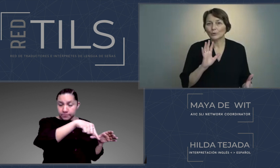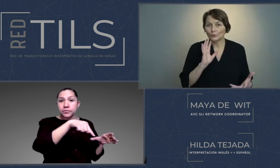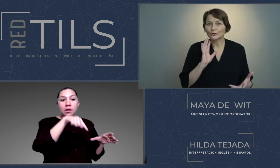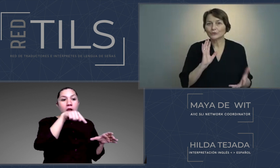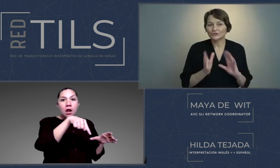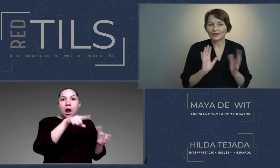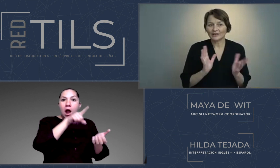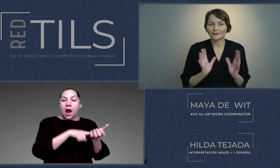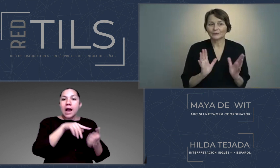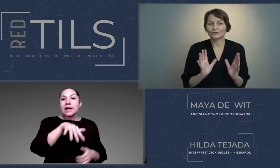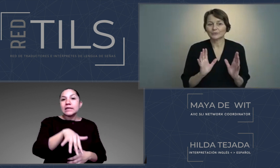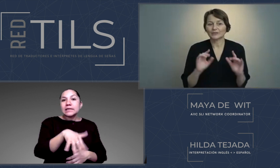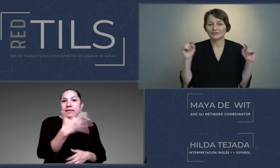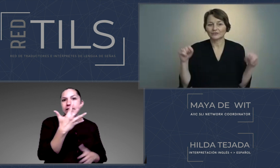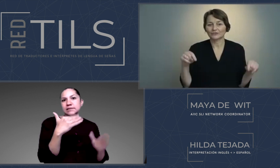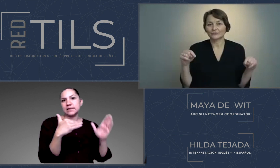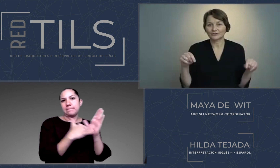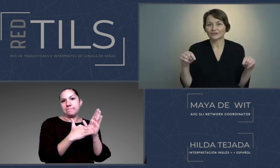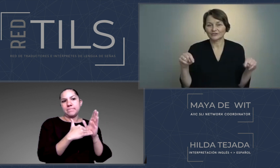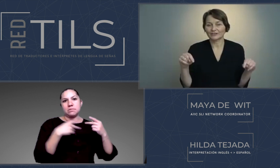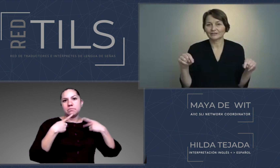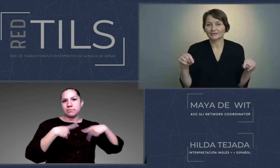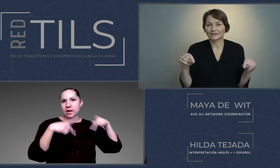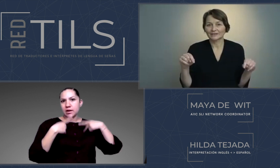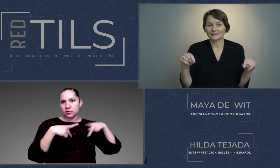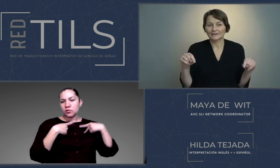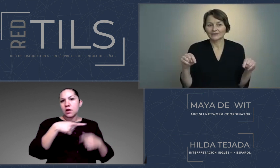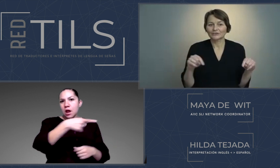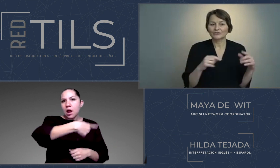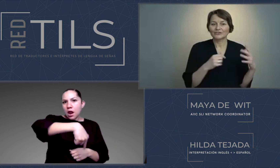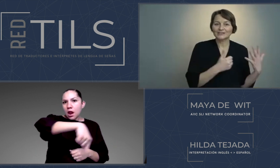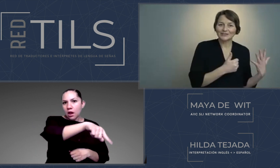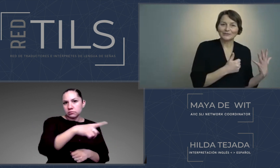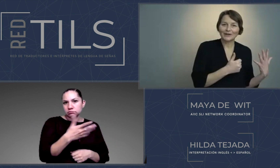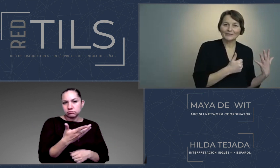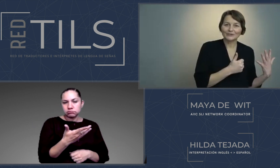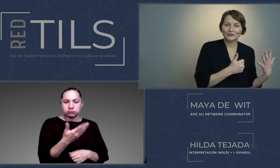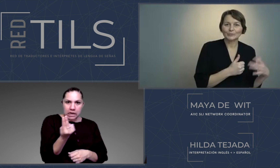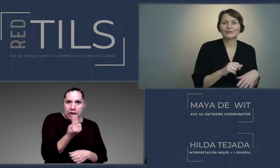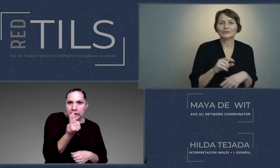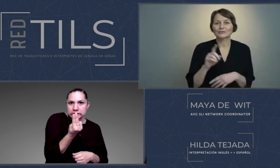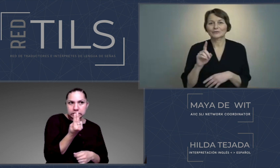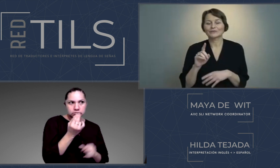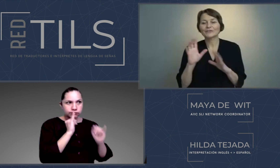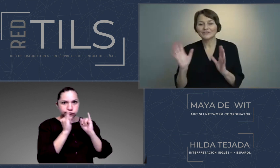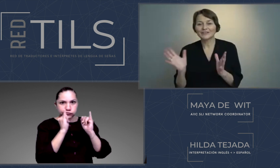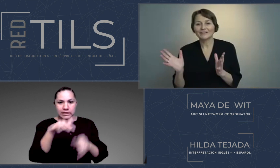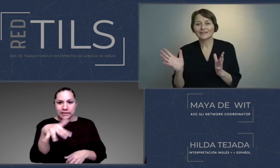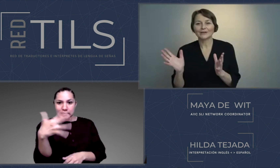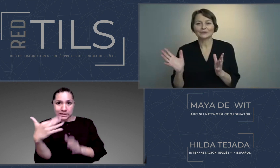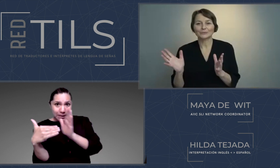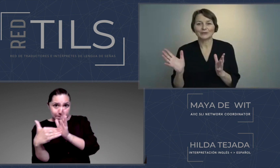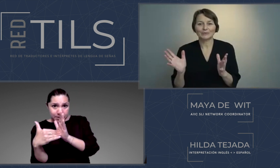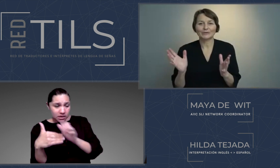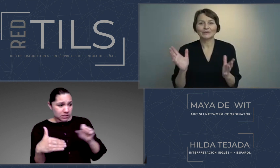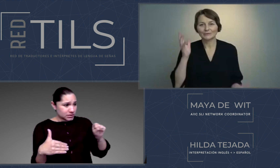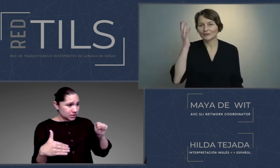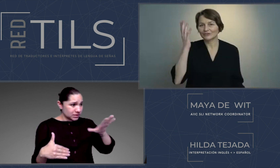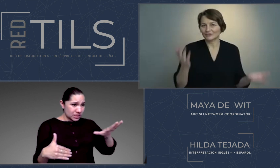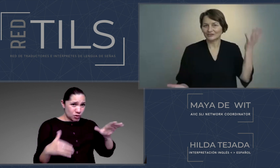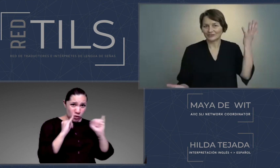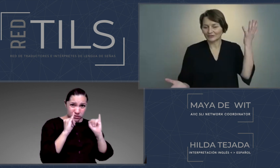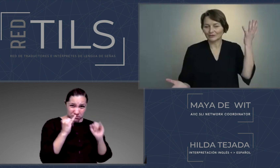15,000 personas que necesitaban servicios de interpretación de lengua de señas. Imagínense